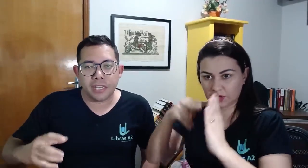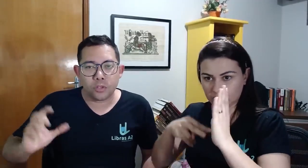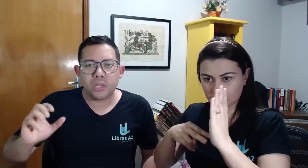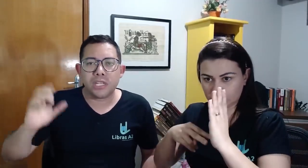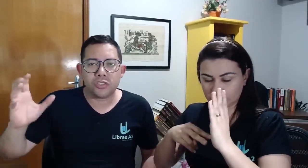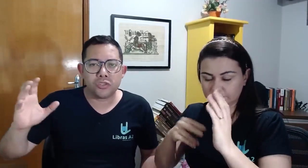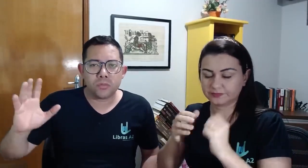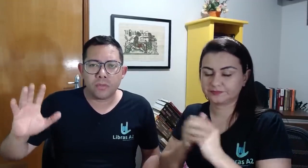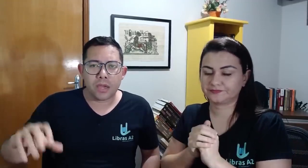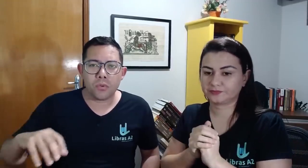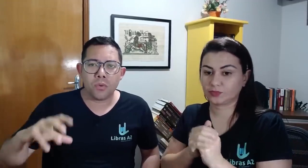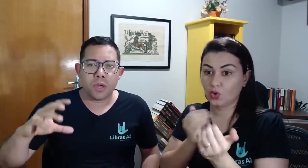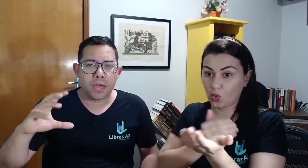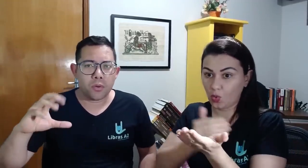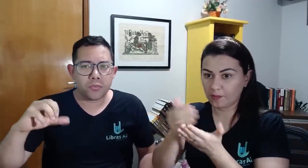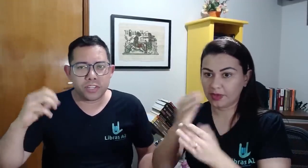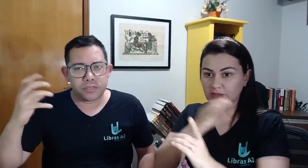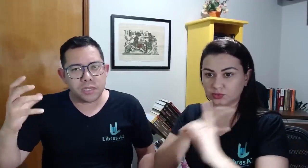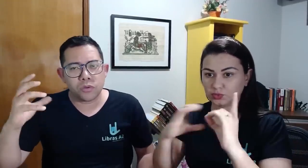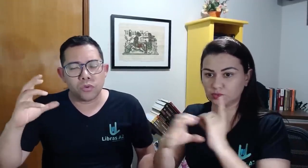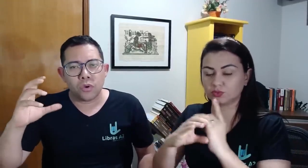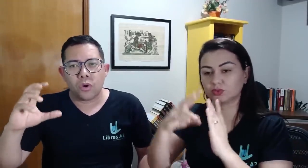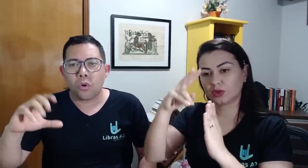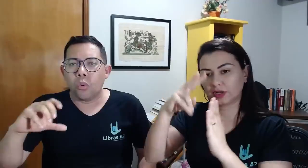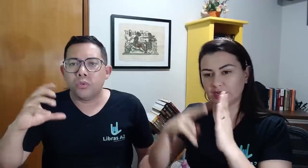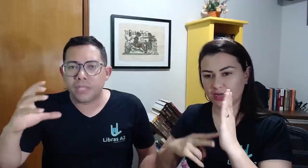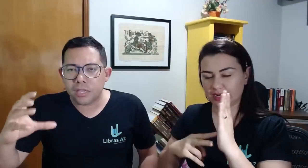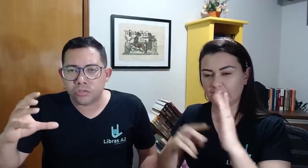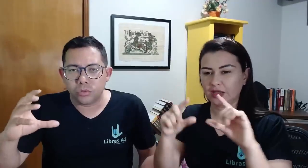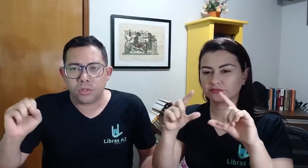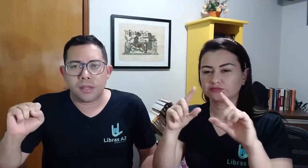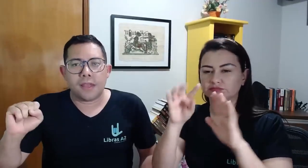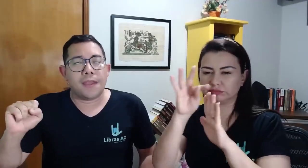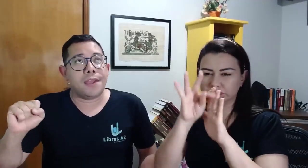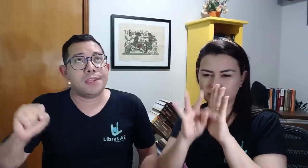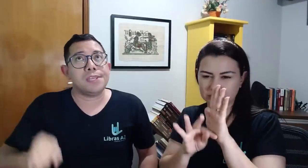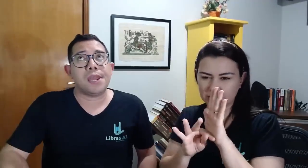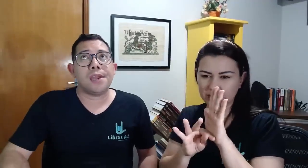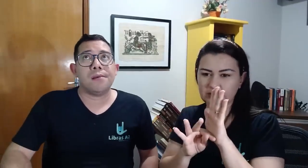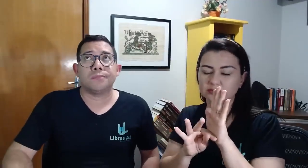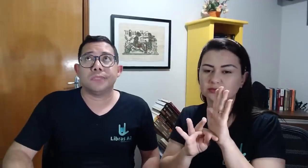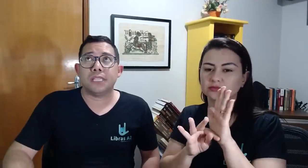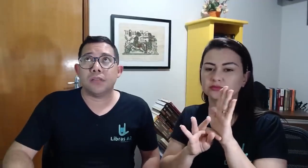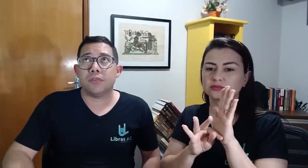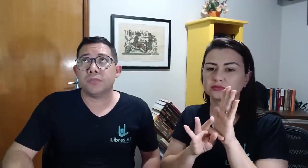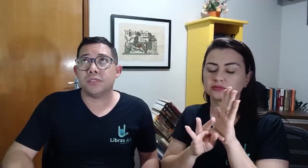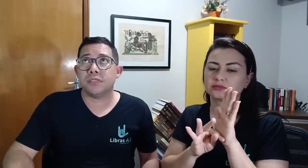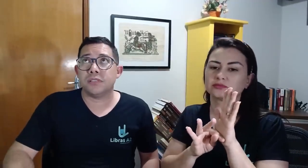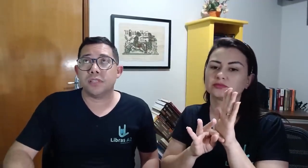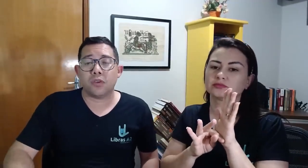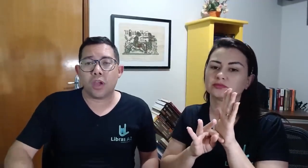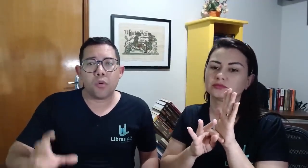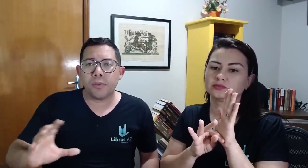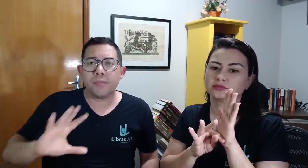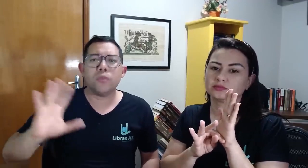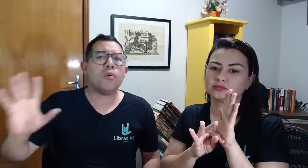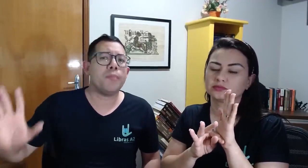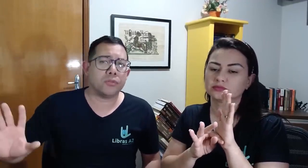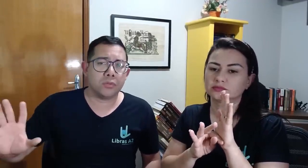lê. No início, é um versículo ou um texto que é vamos dizer assim, é um primeiro momento.